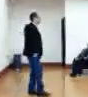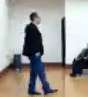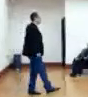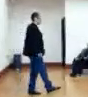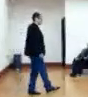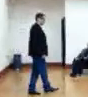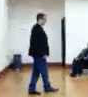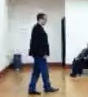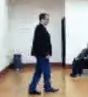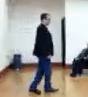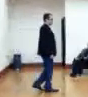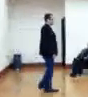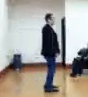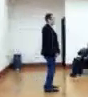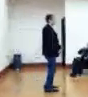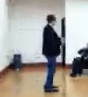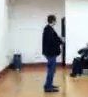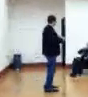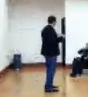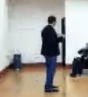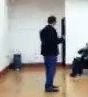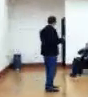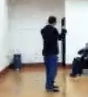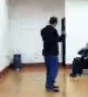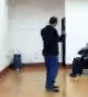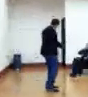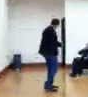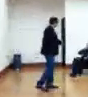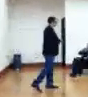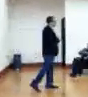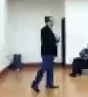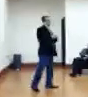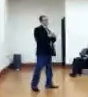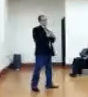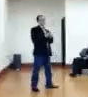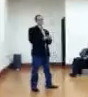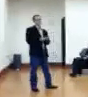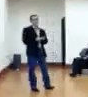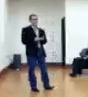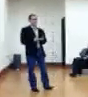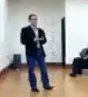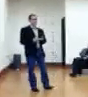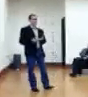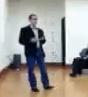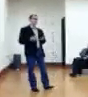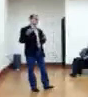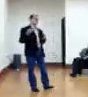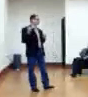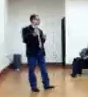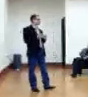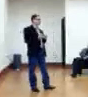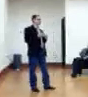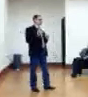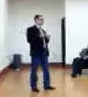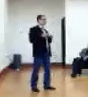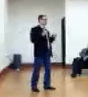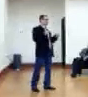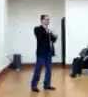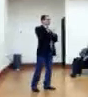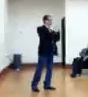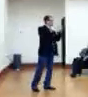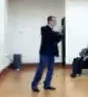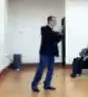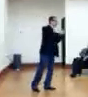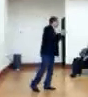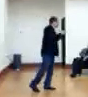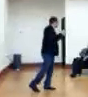ahí están. Pasa a la siguiente página, por favor. ¿Sí? Ahí están también. Y todos son importantes, pero especialmente la dedicatoria de